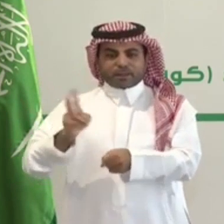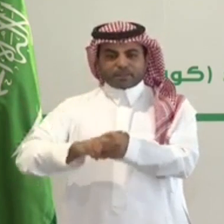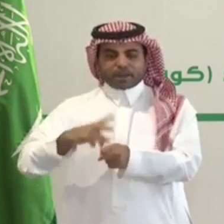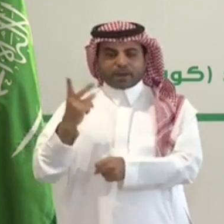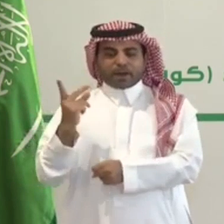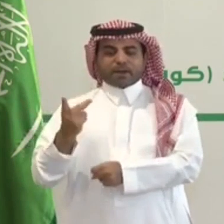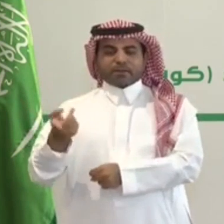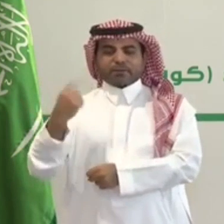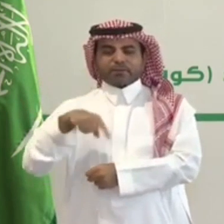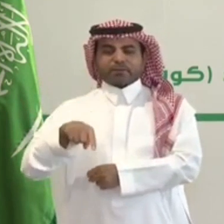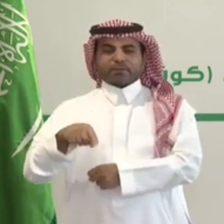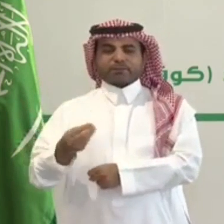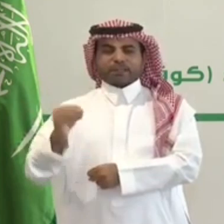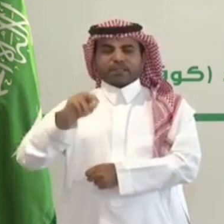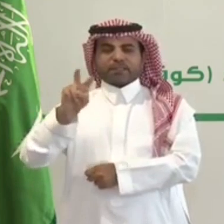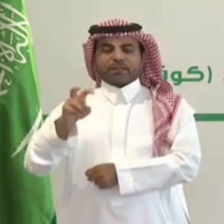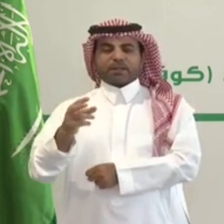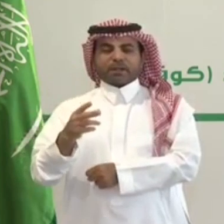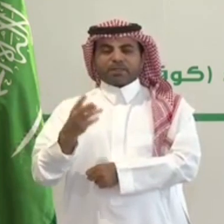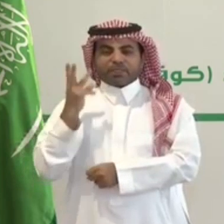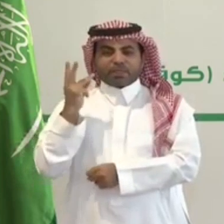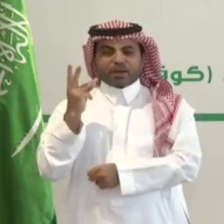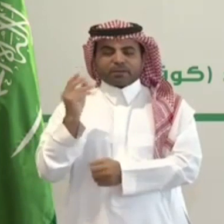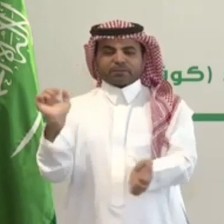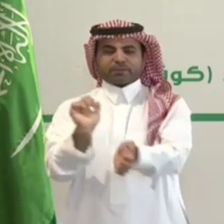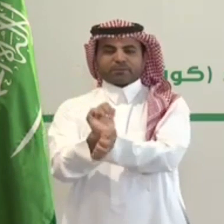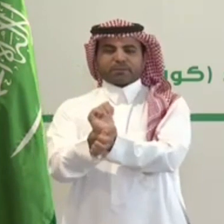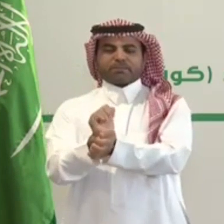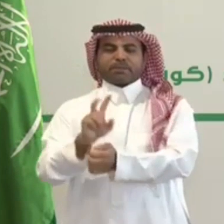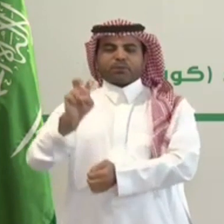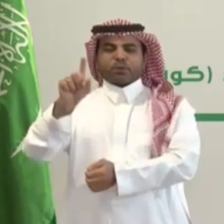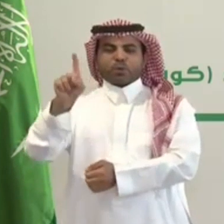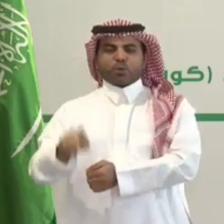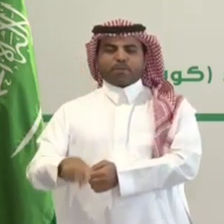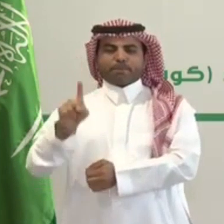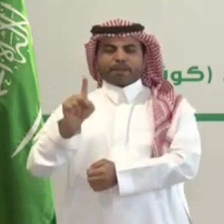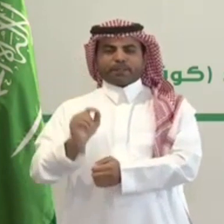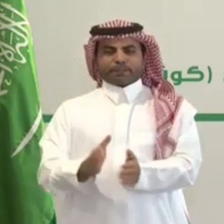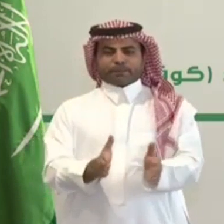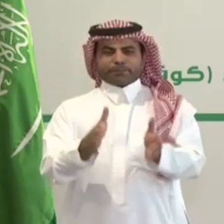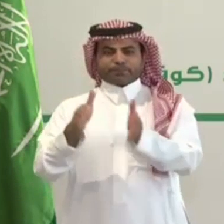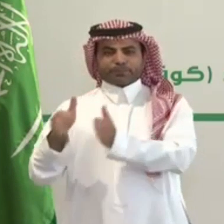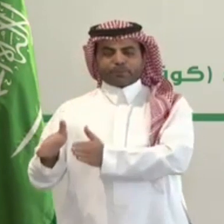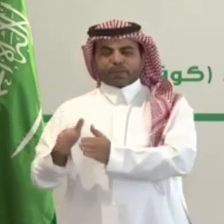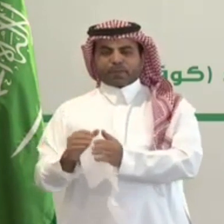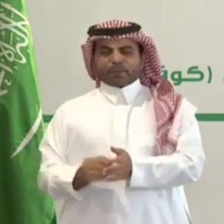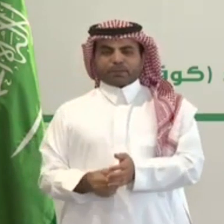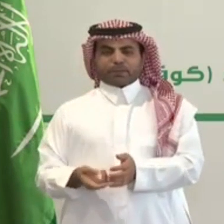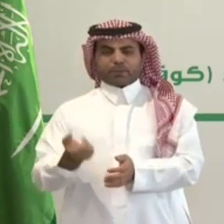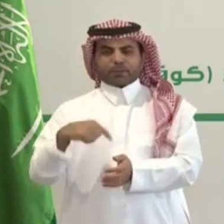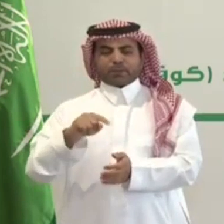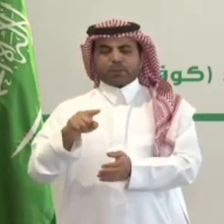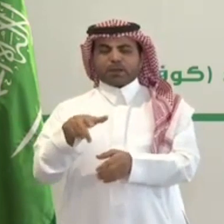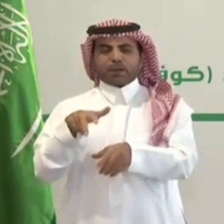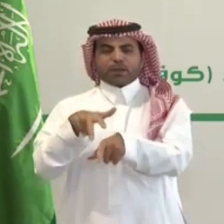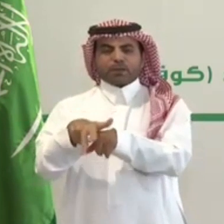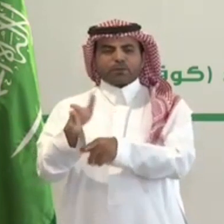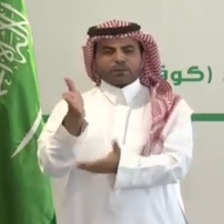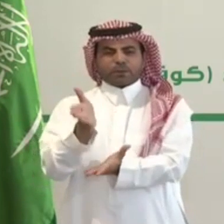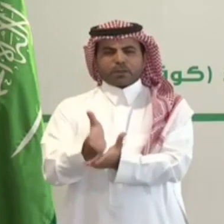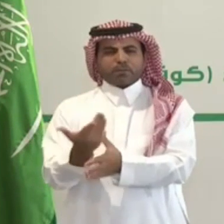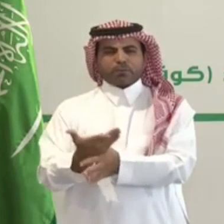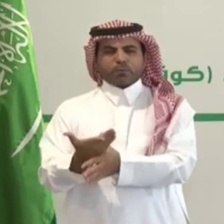وفي المرة الثالثة عقوبة السجن بما لا يزيد عن 20 يوما. كذلك تطبيق عقوبة